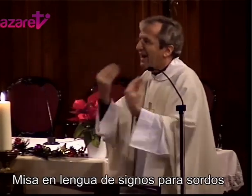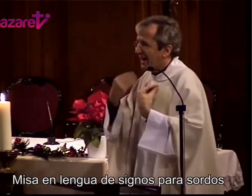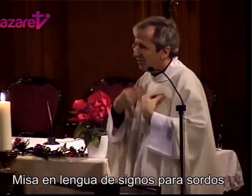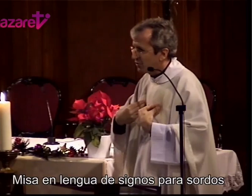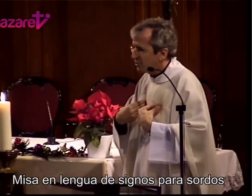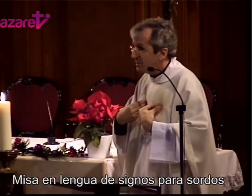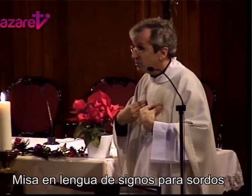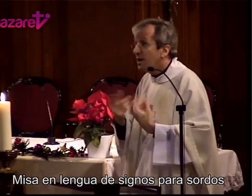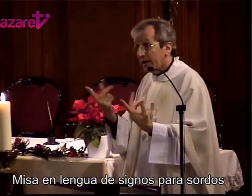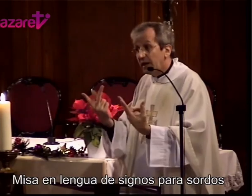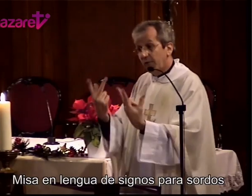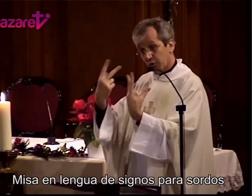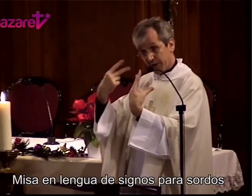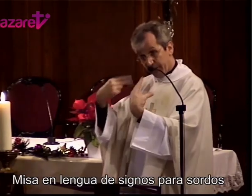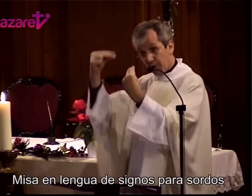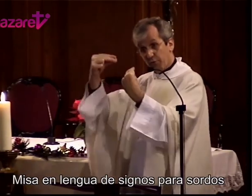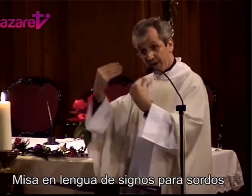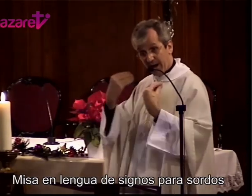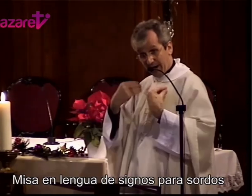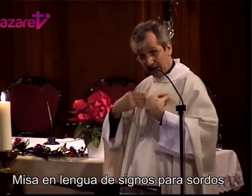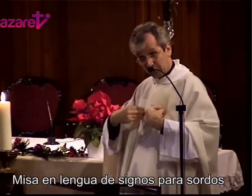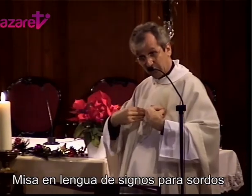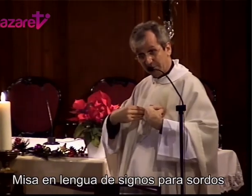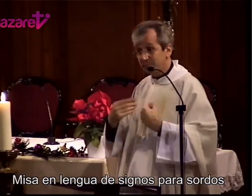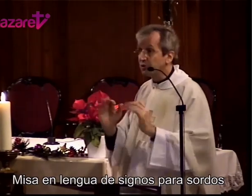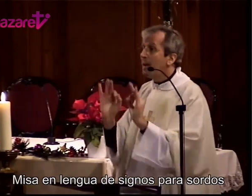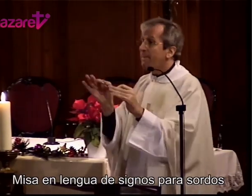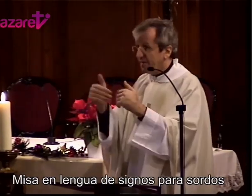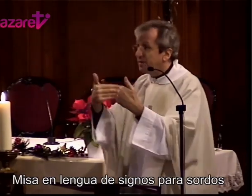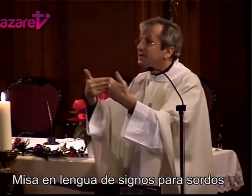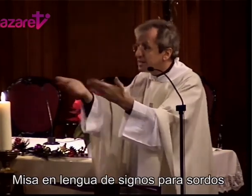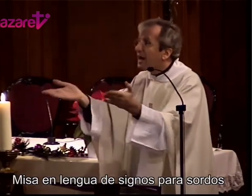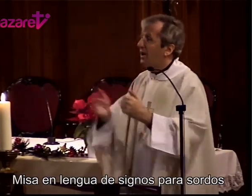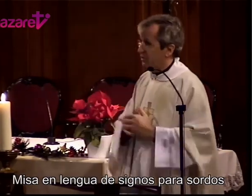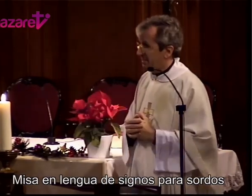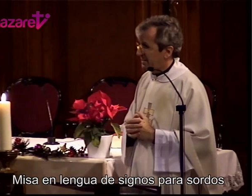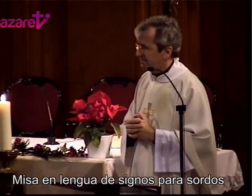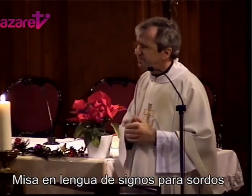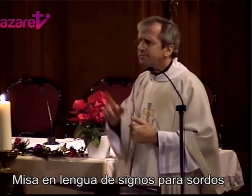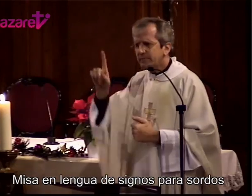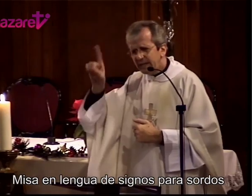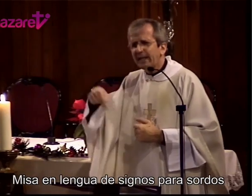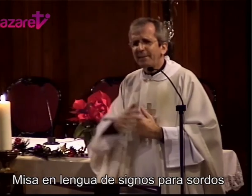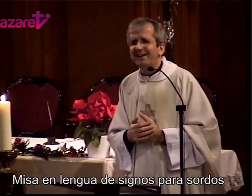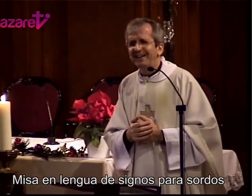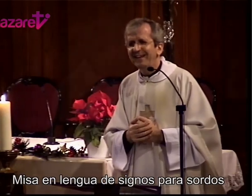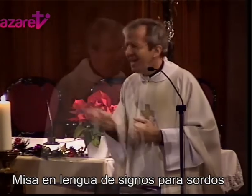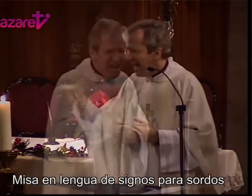a nosotros mismos, que en el fondo es renunciar a nosotros mismos para decir sí a los demás. Y también, al